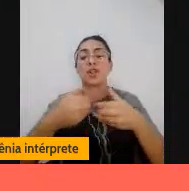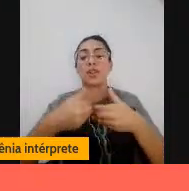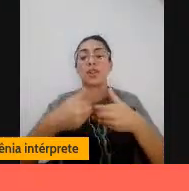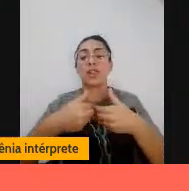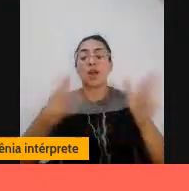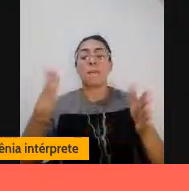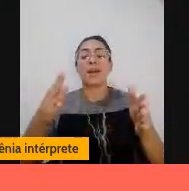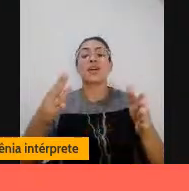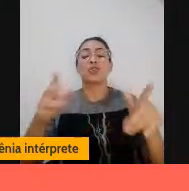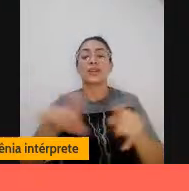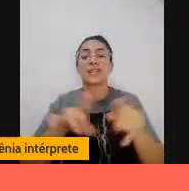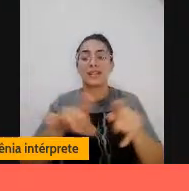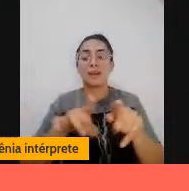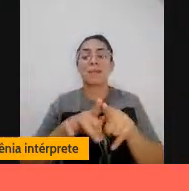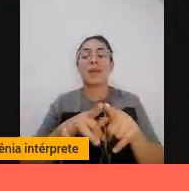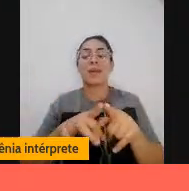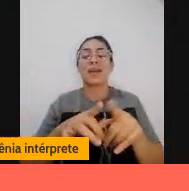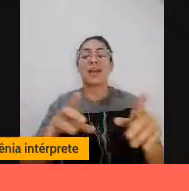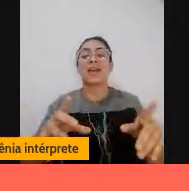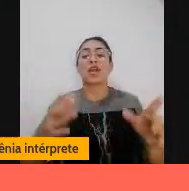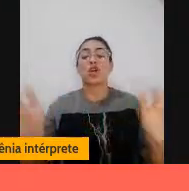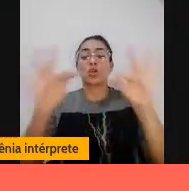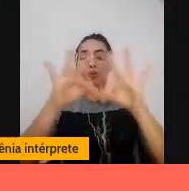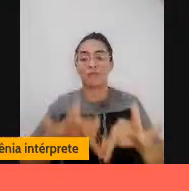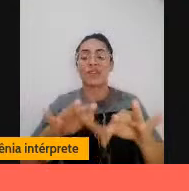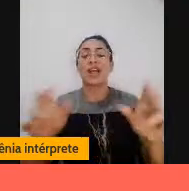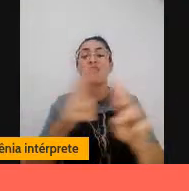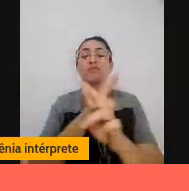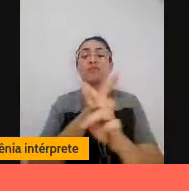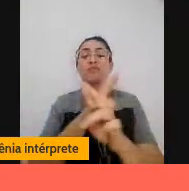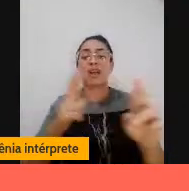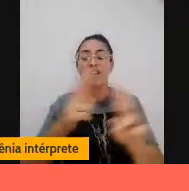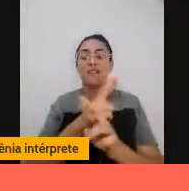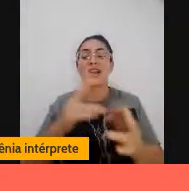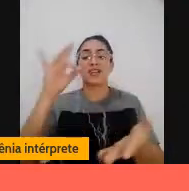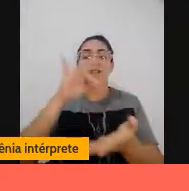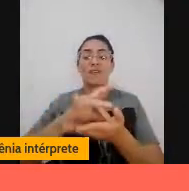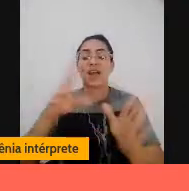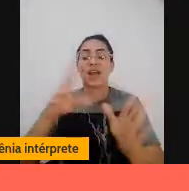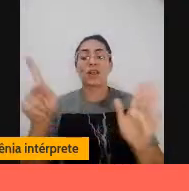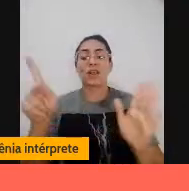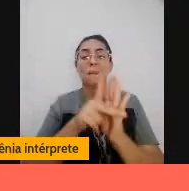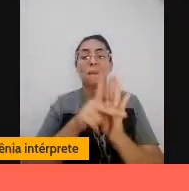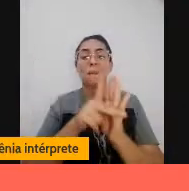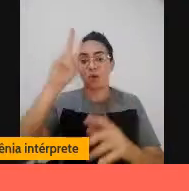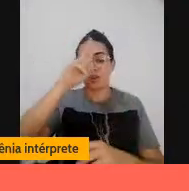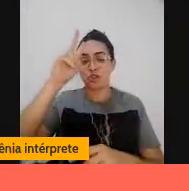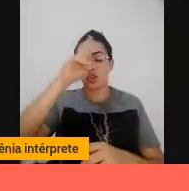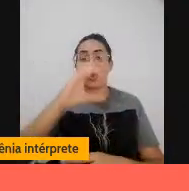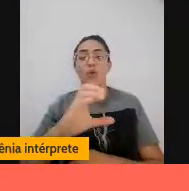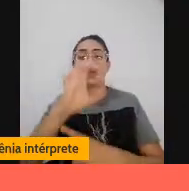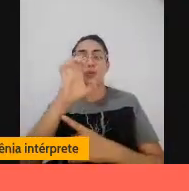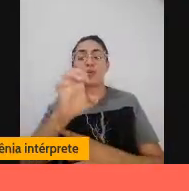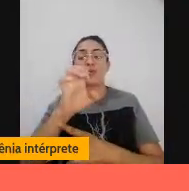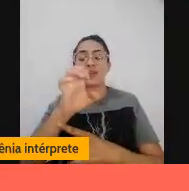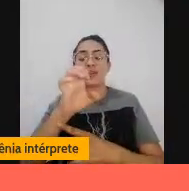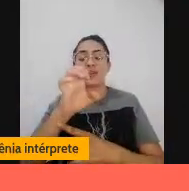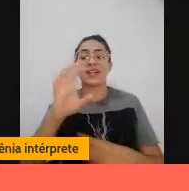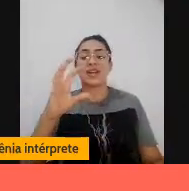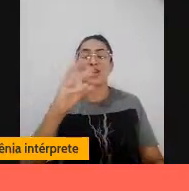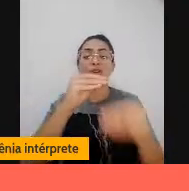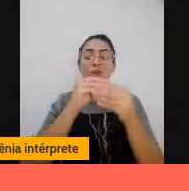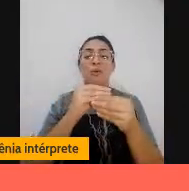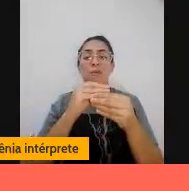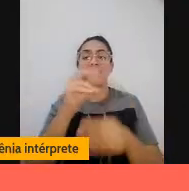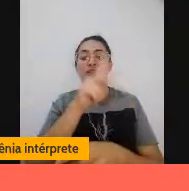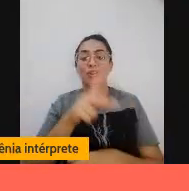encerramento está justamente relacionado àqueles que a própria história do centro de educação se confunde com a história também desses